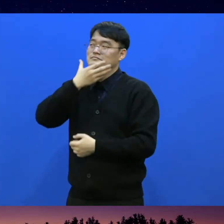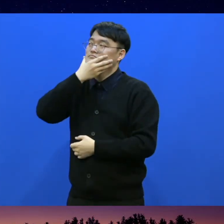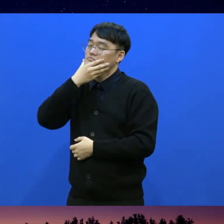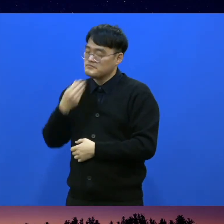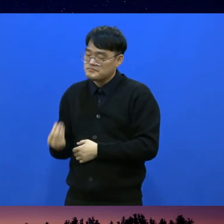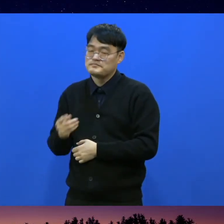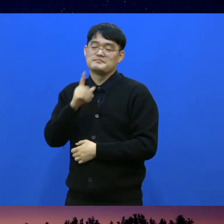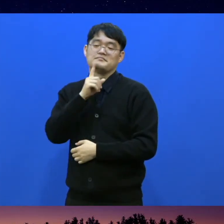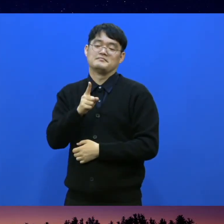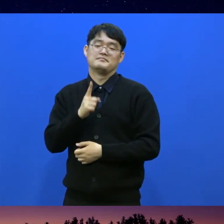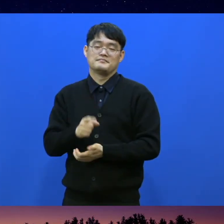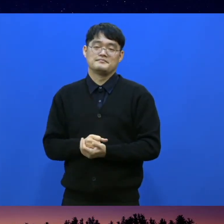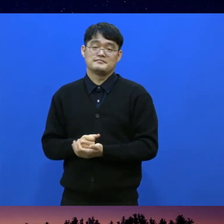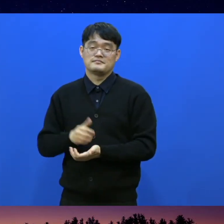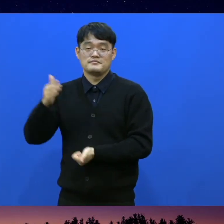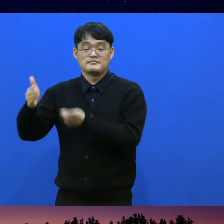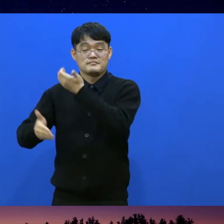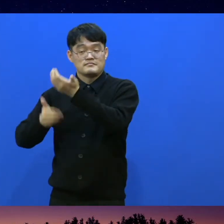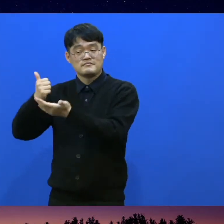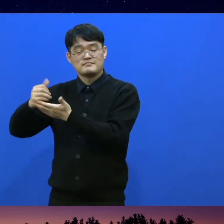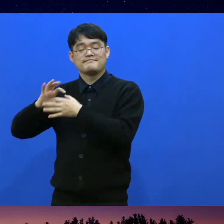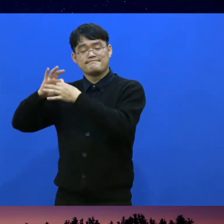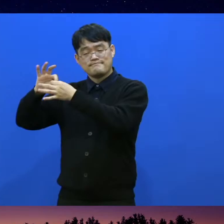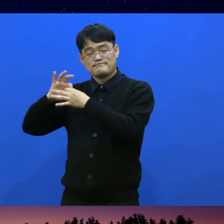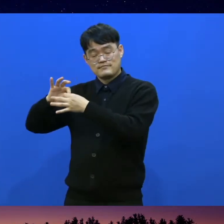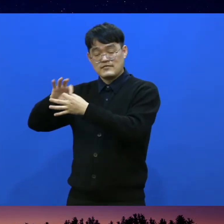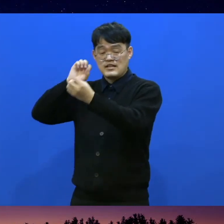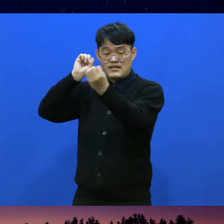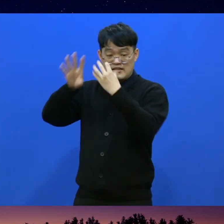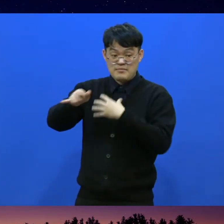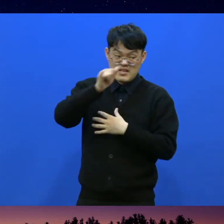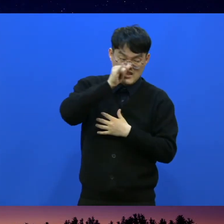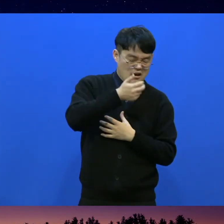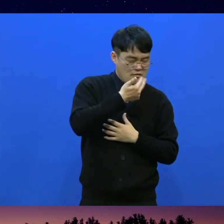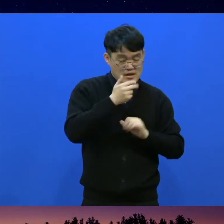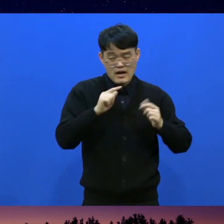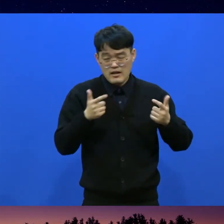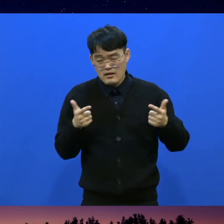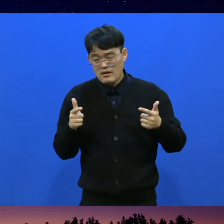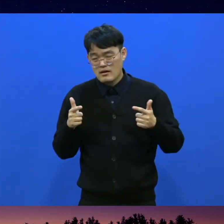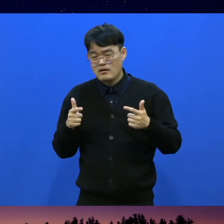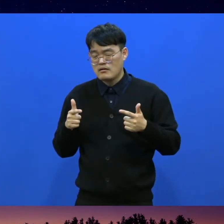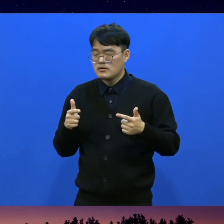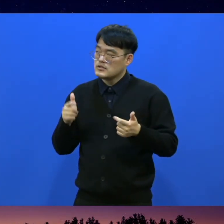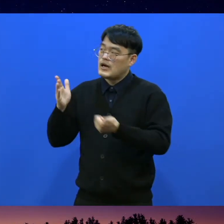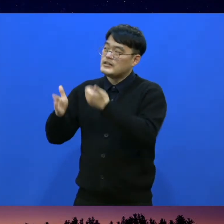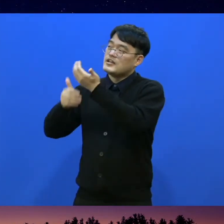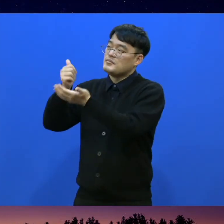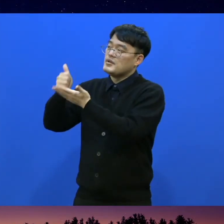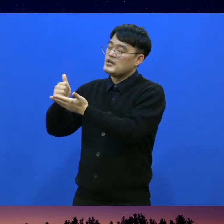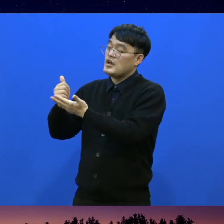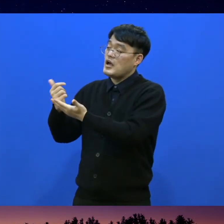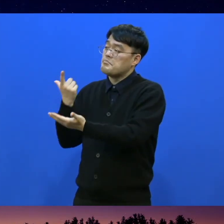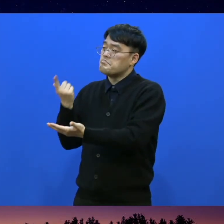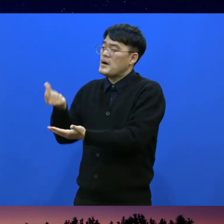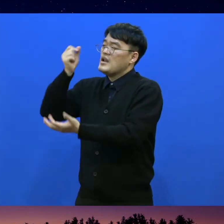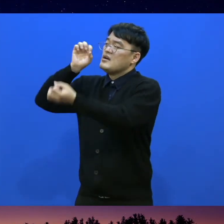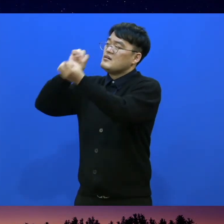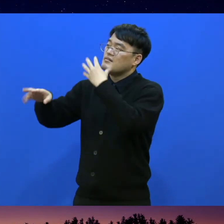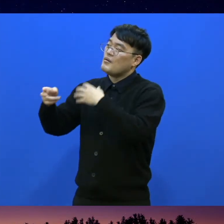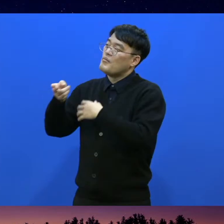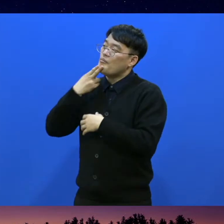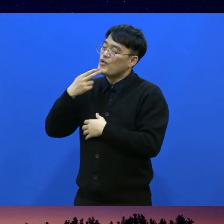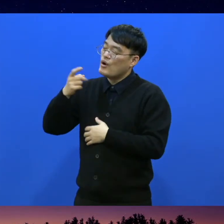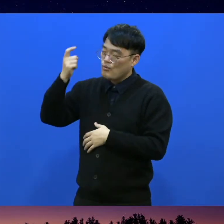결국 하나님과의 관계에 달려있습니다. 응답되느냐 안 되느냐로 기도를 평가하면 안 됩니다. 때로는 왜 하나님 우리의 기도에 빨리 응답해 주지